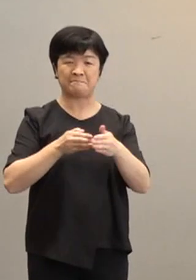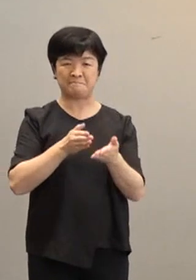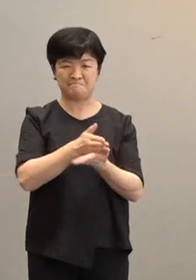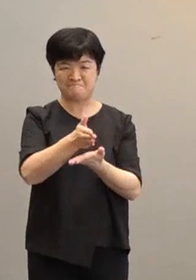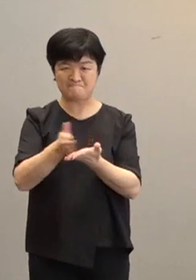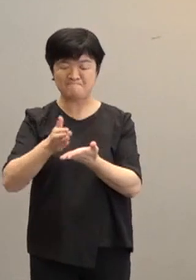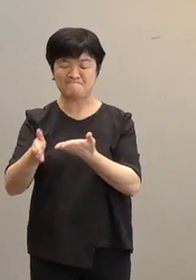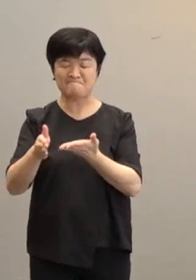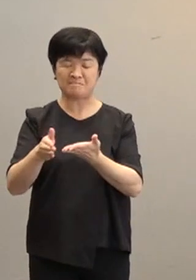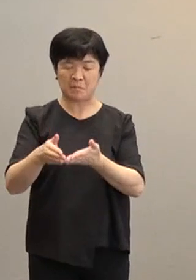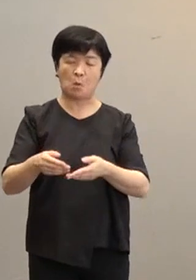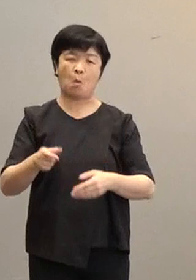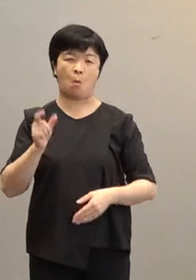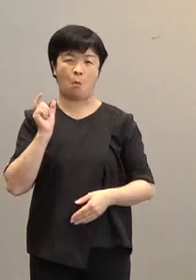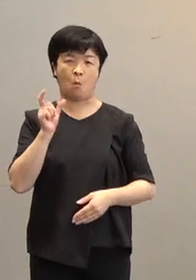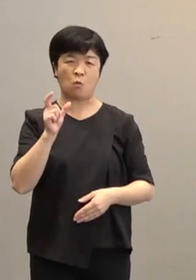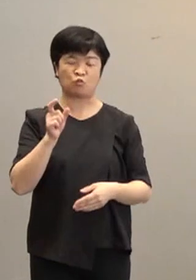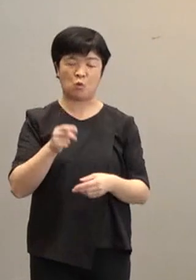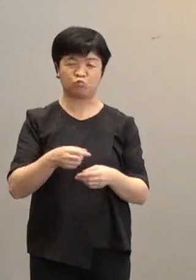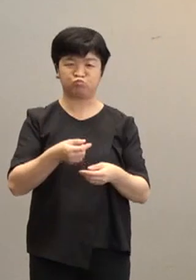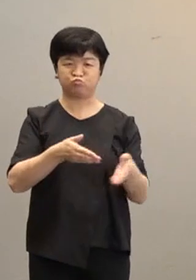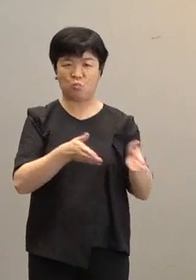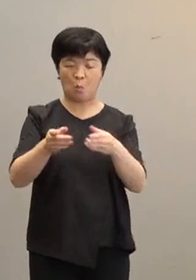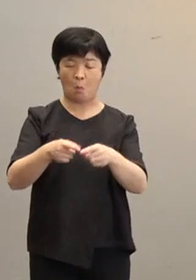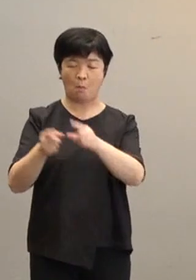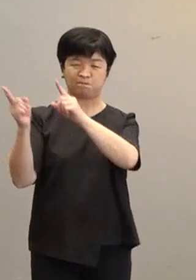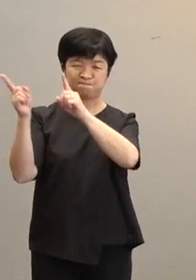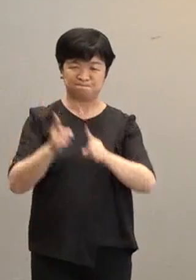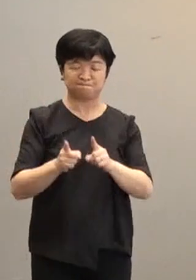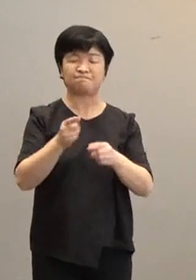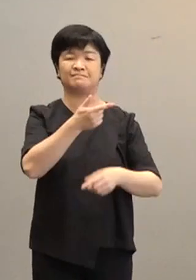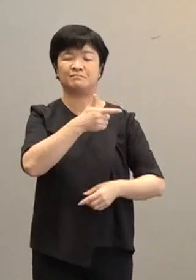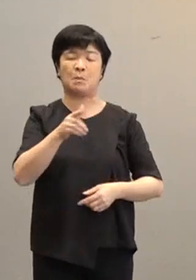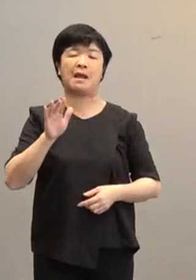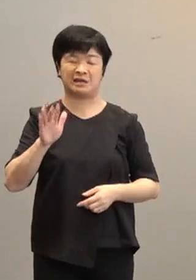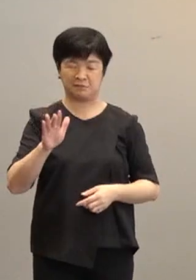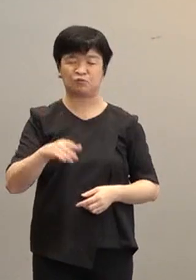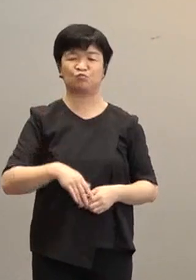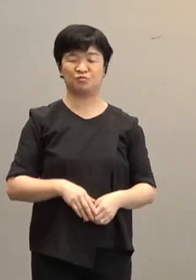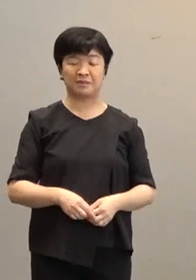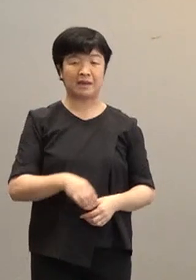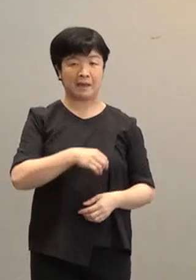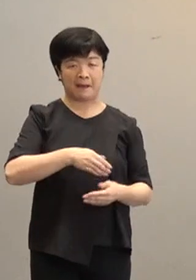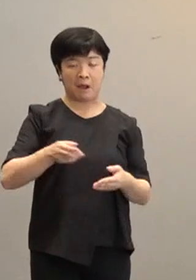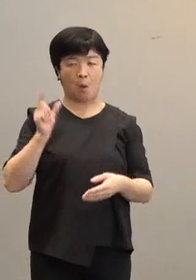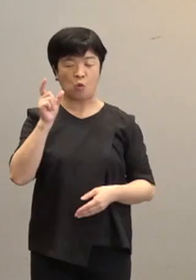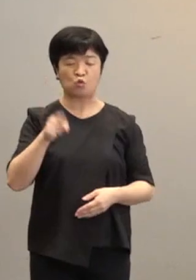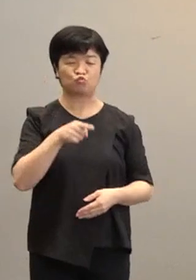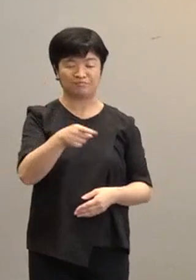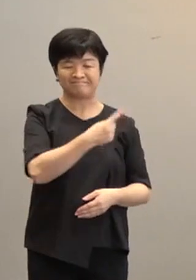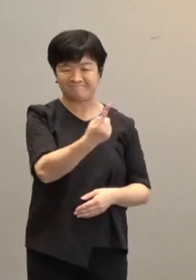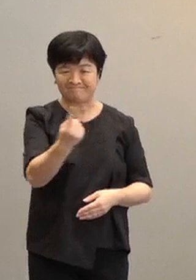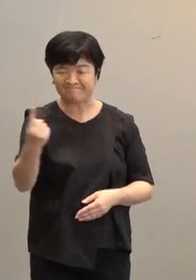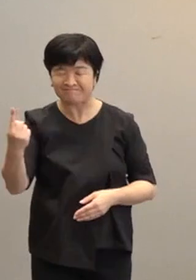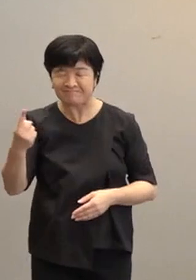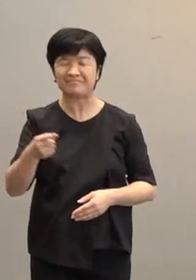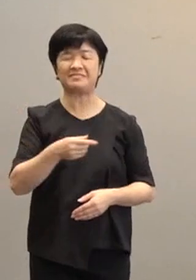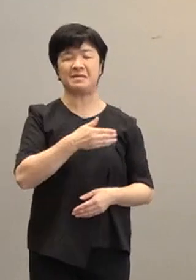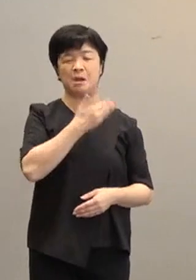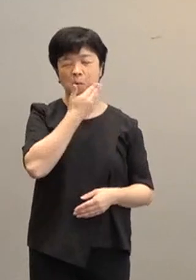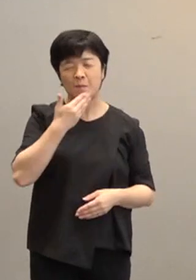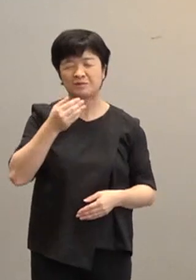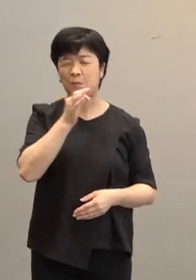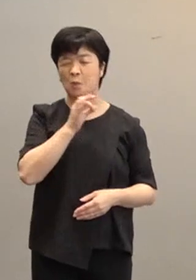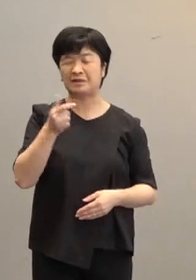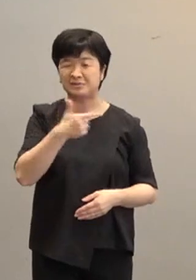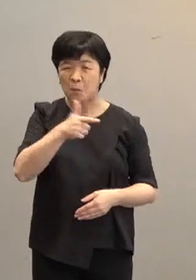路をご利用し、観光をたっぷり楽しんでいただいた後は美味しい食事を味わうなど、ゆっくり千葉県を滞在いただければと